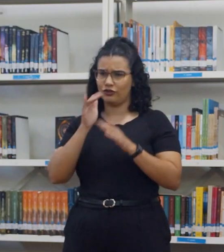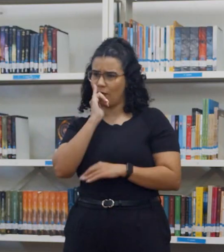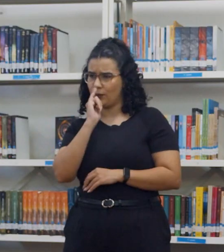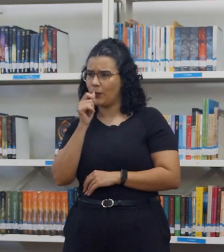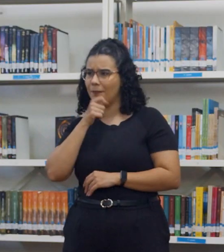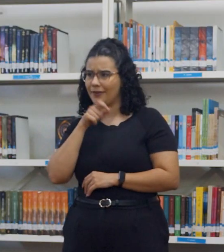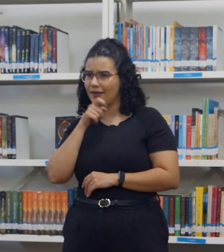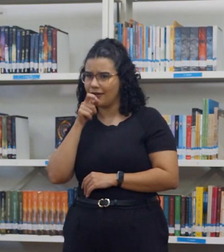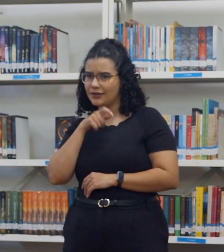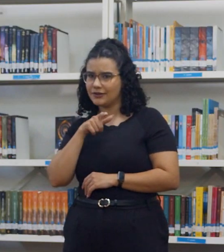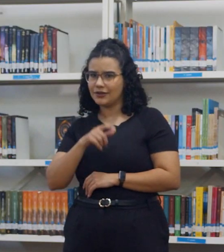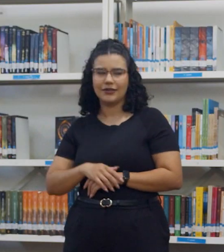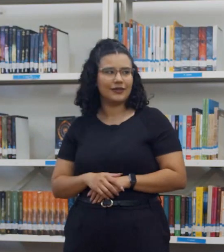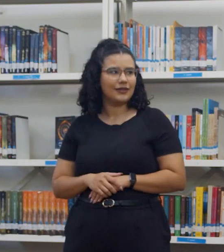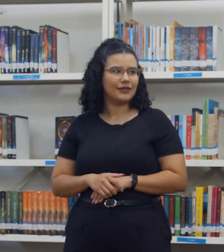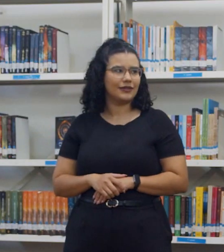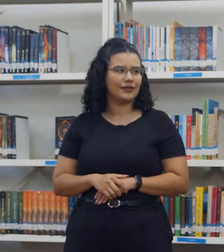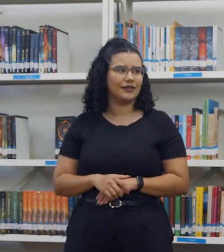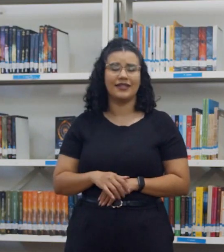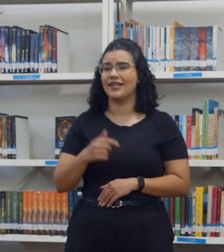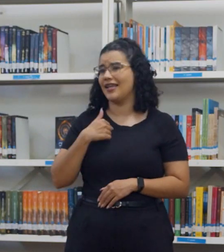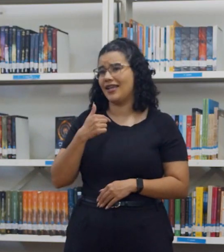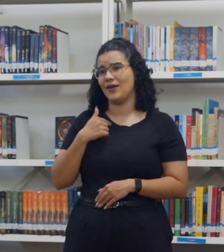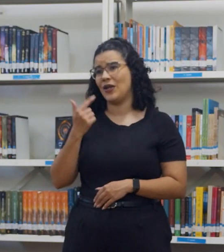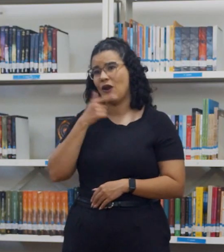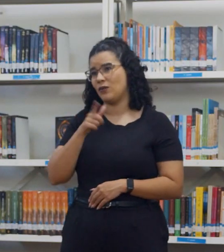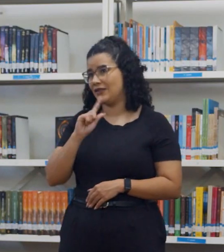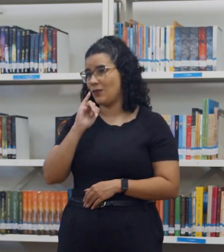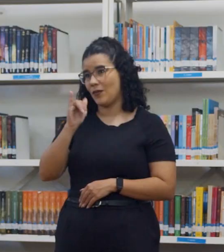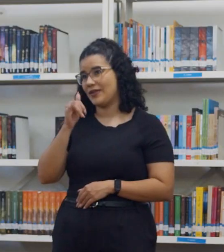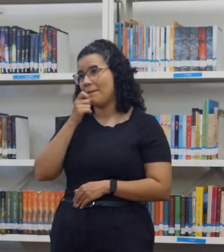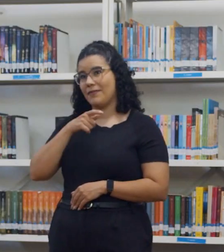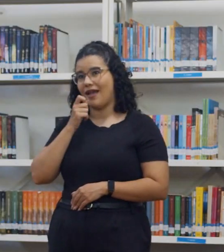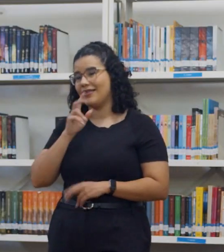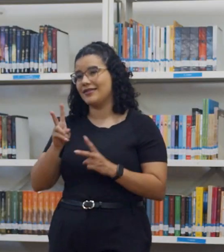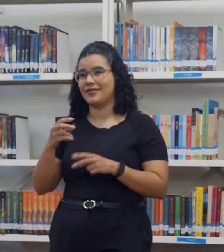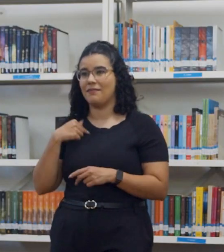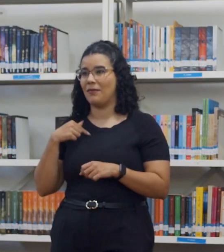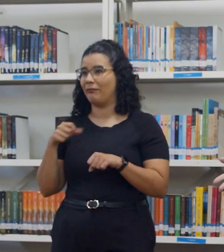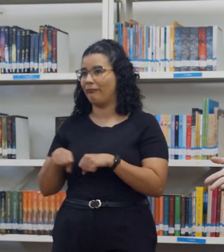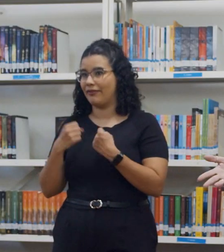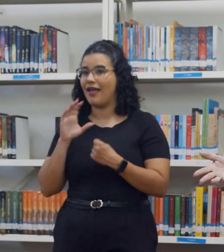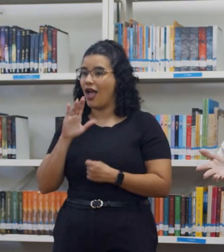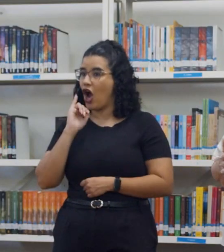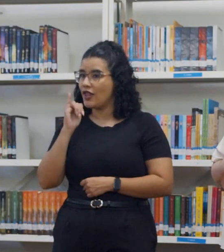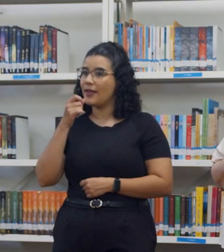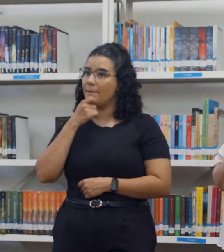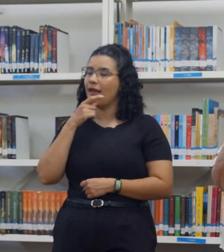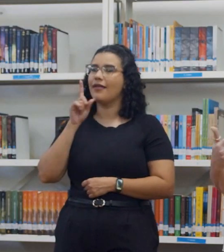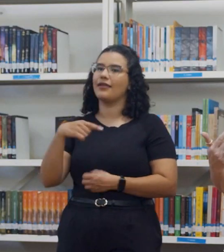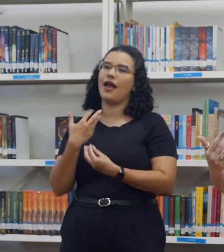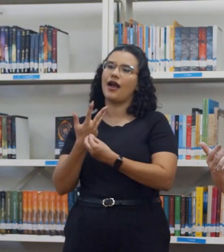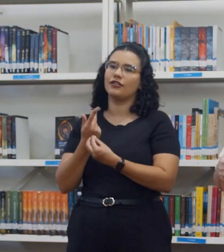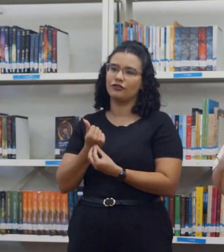piada? Eu mato as piadas antes do fim. Eu não sei contar piada. Contar piada é uma arte. Aqui